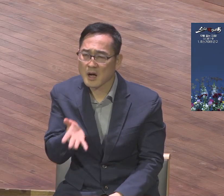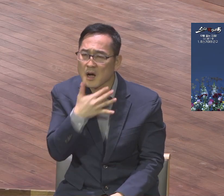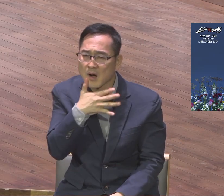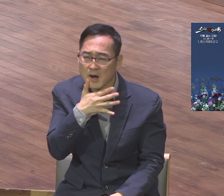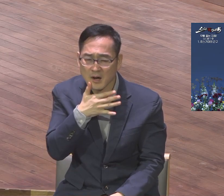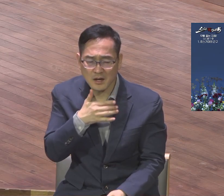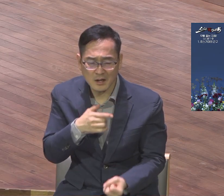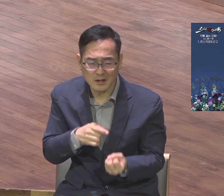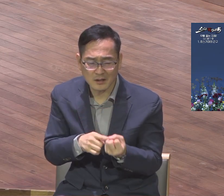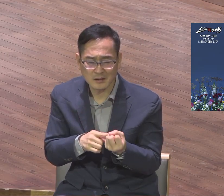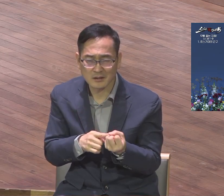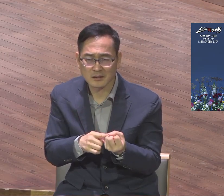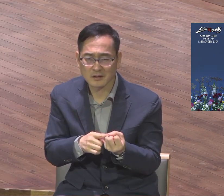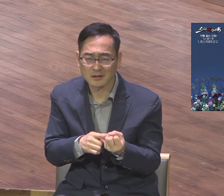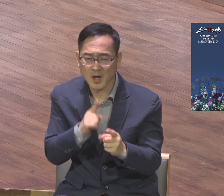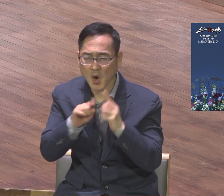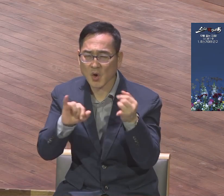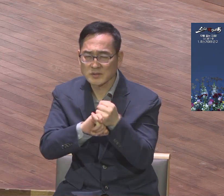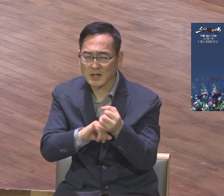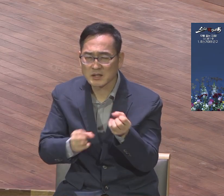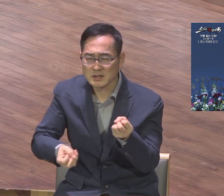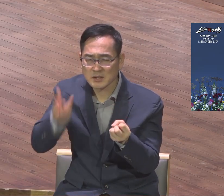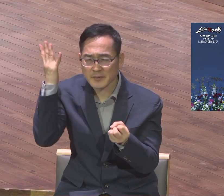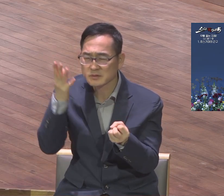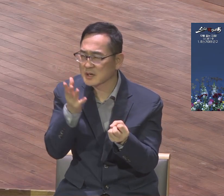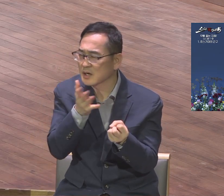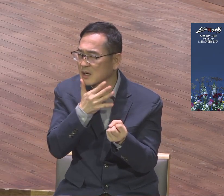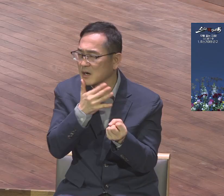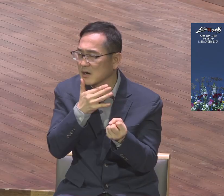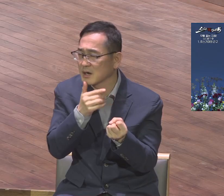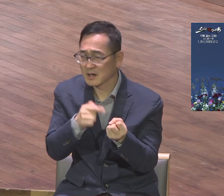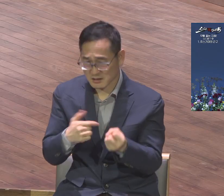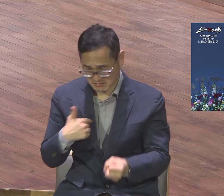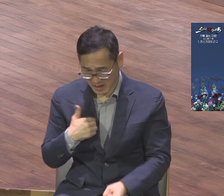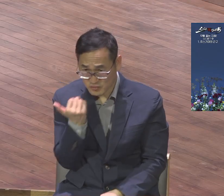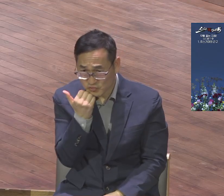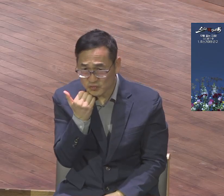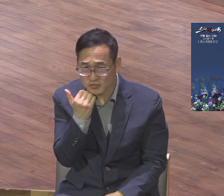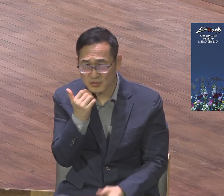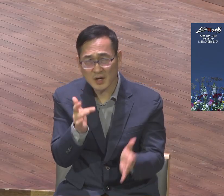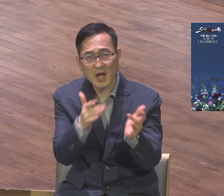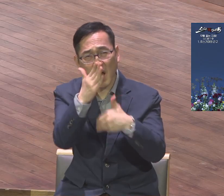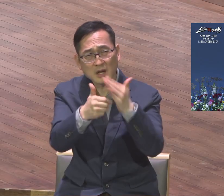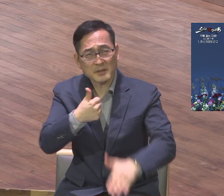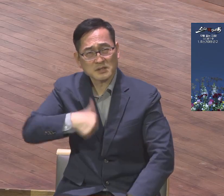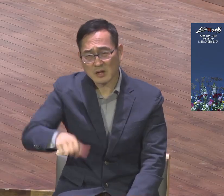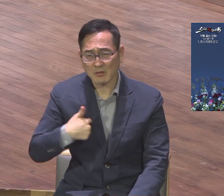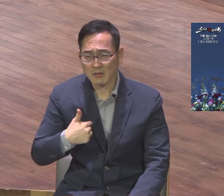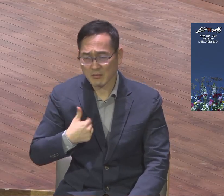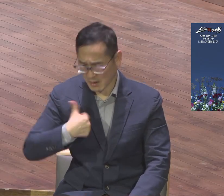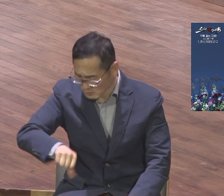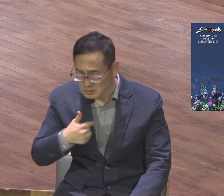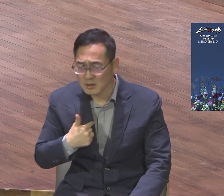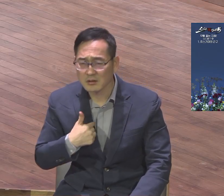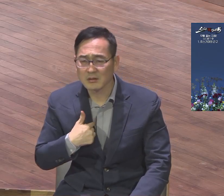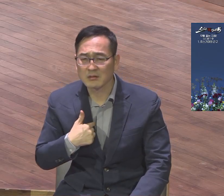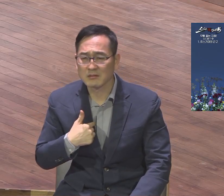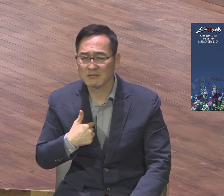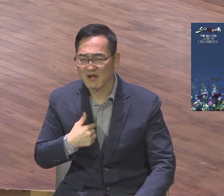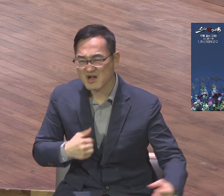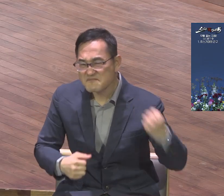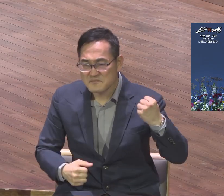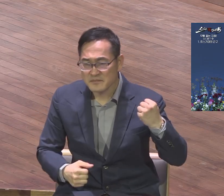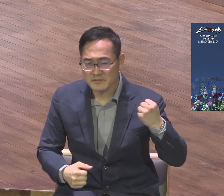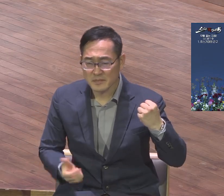내가 이것을 망각하고 있었구나. 이 은약을 내가 누군데 내 신분이 내 권세가 어마어마한데